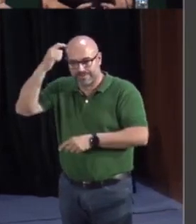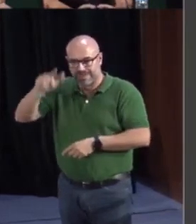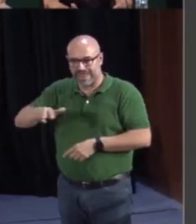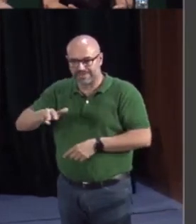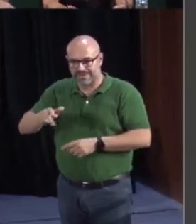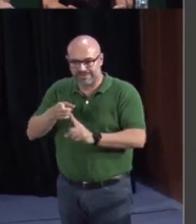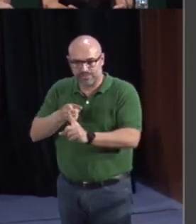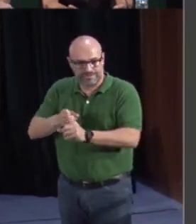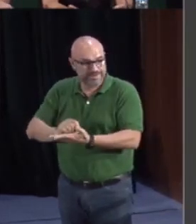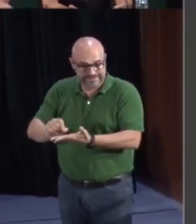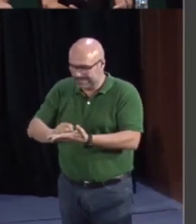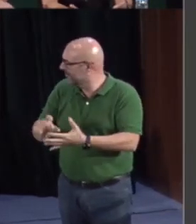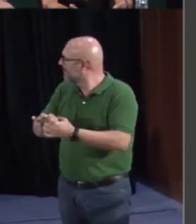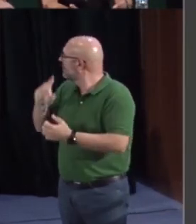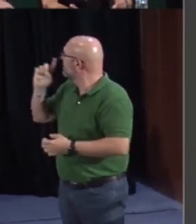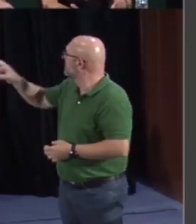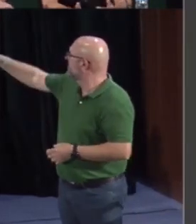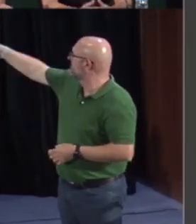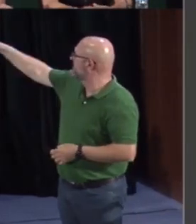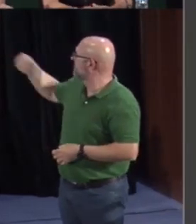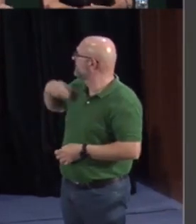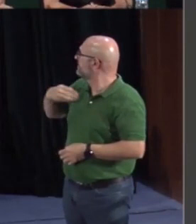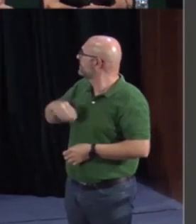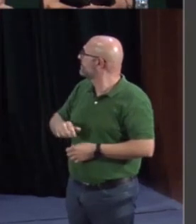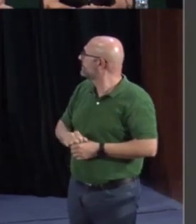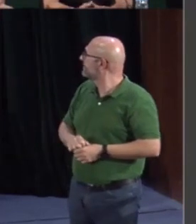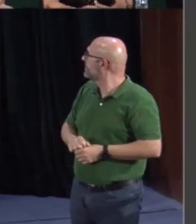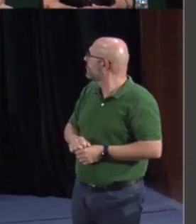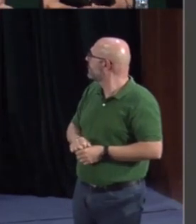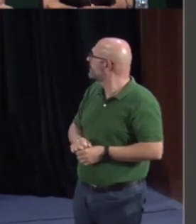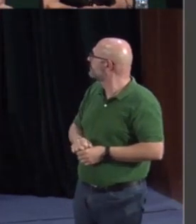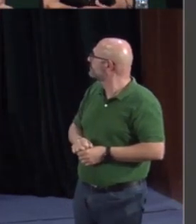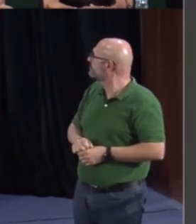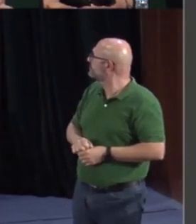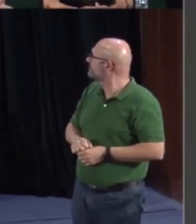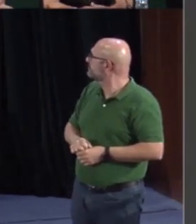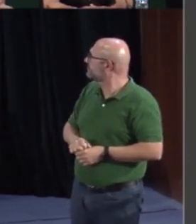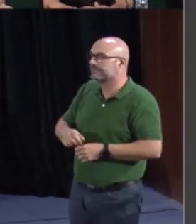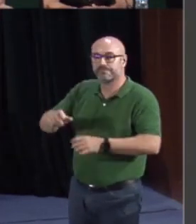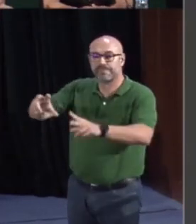ellos tenían que contestar en lengua española, en castellano. Vamos a poner aquí un ejemplo.